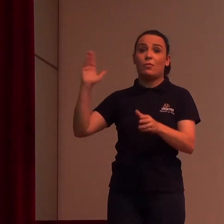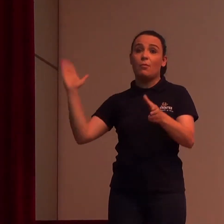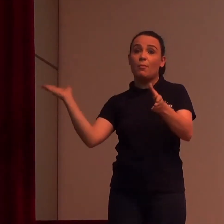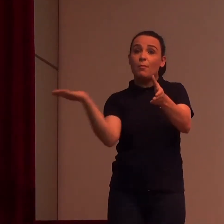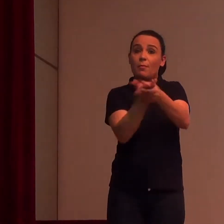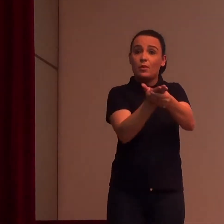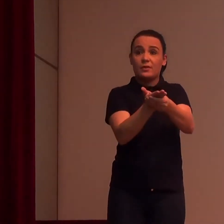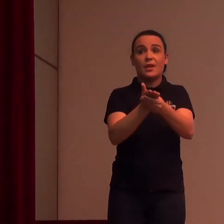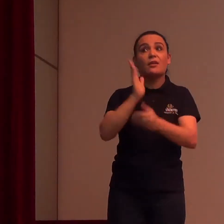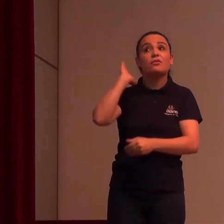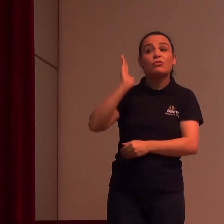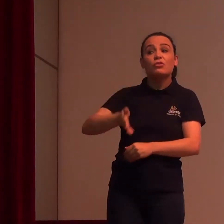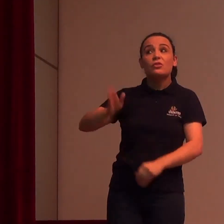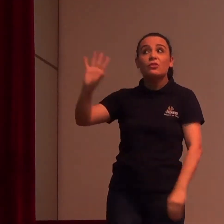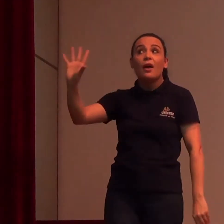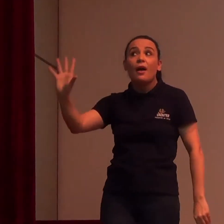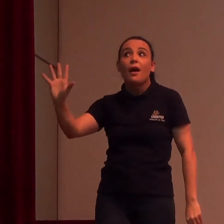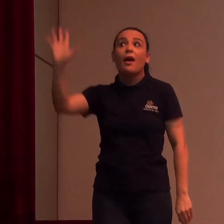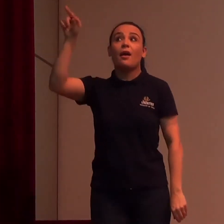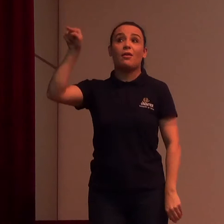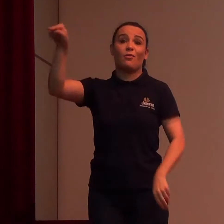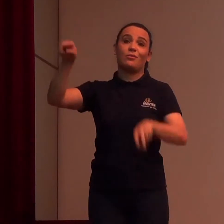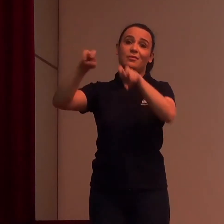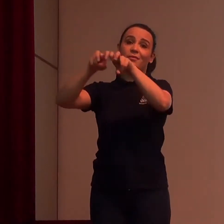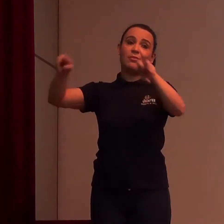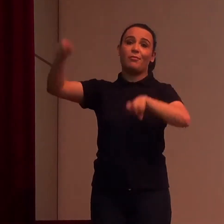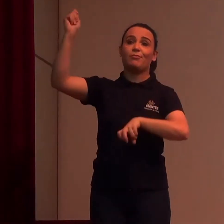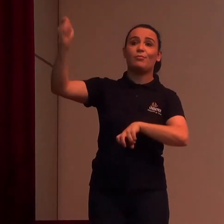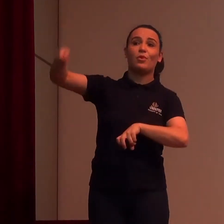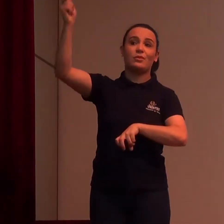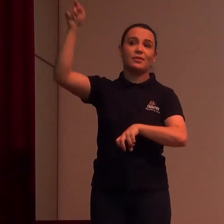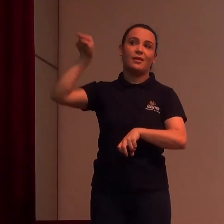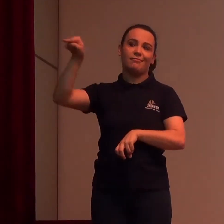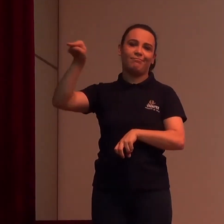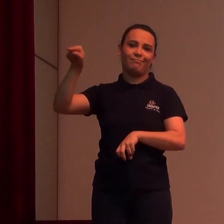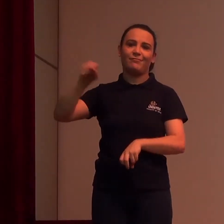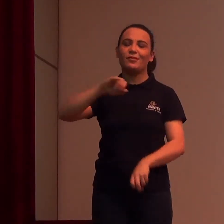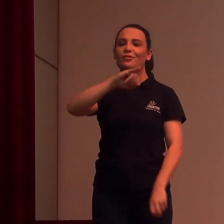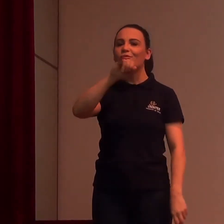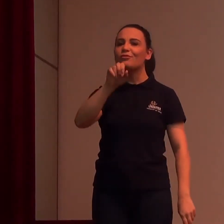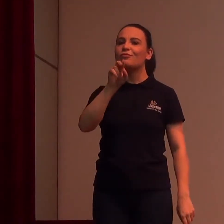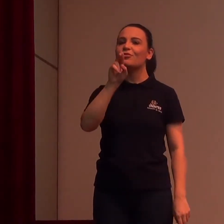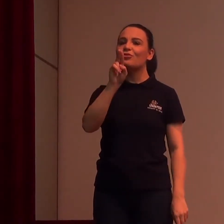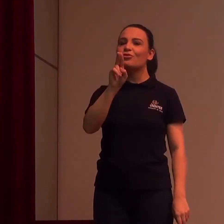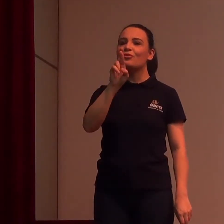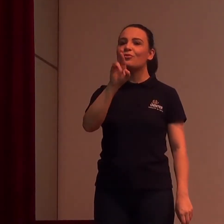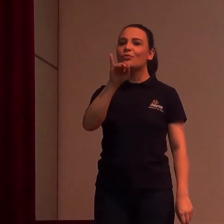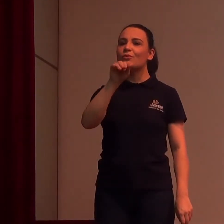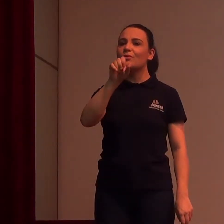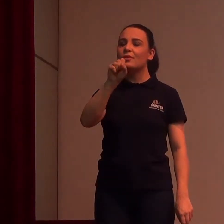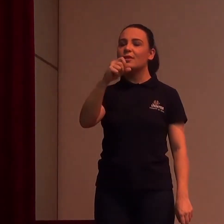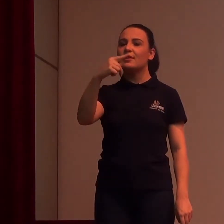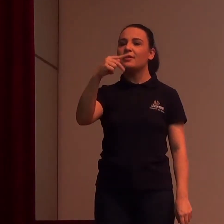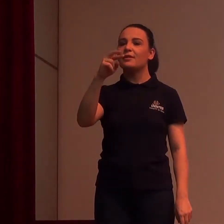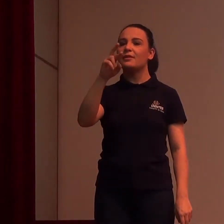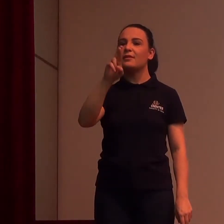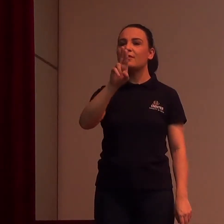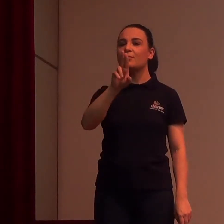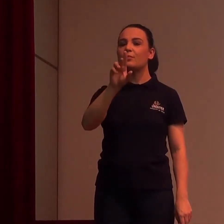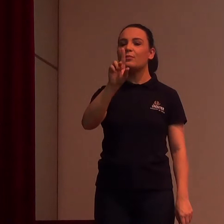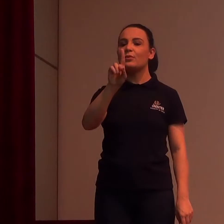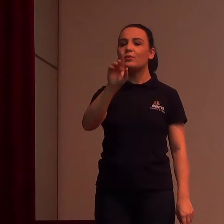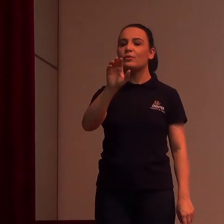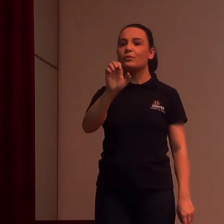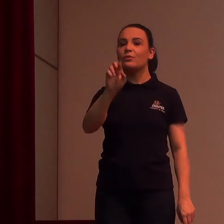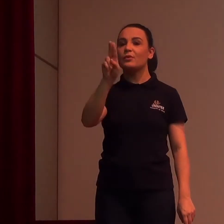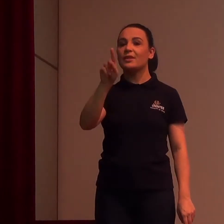esse parecer, essa decisão, né, parecer é uma decisão, no ano passado, que foi o caso das Iberto, né? Foi